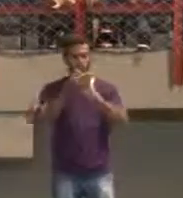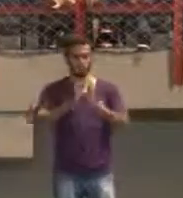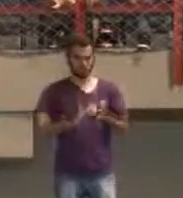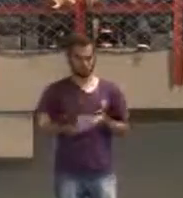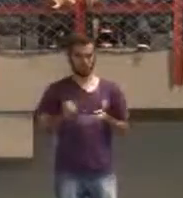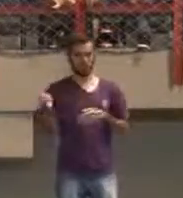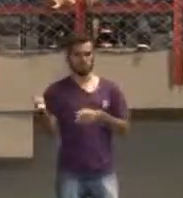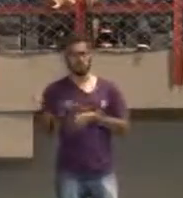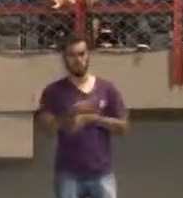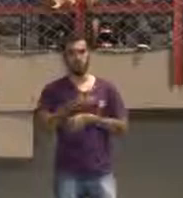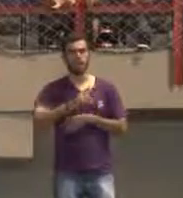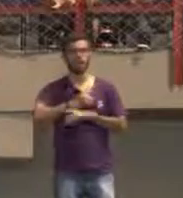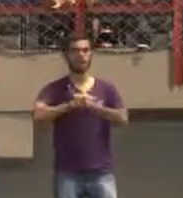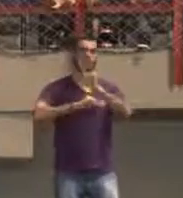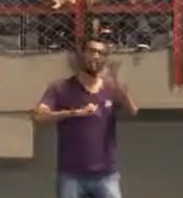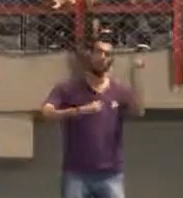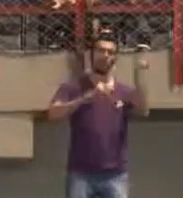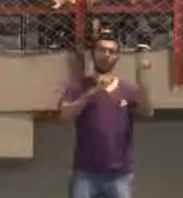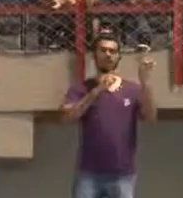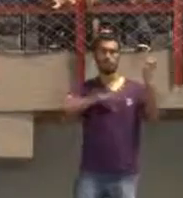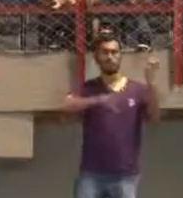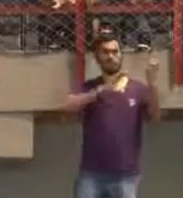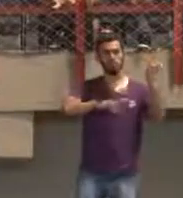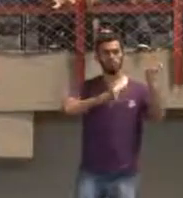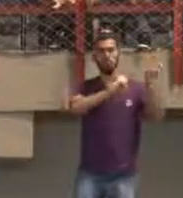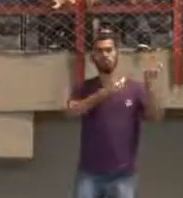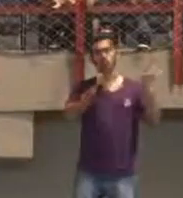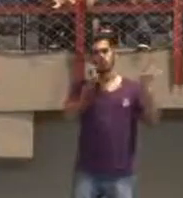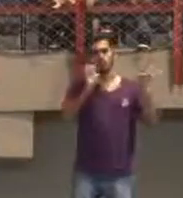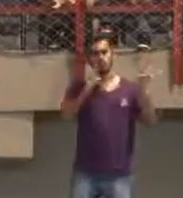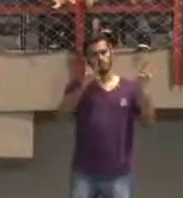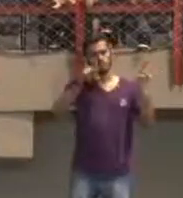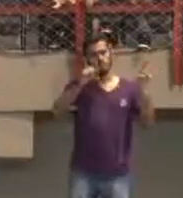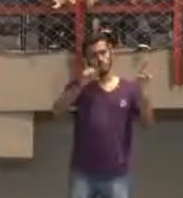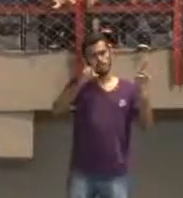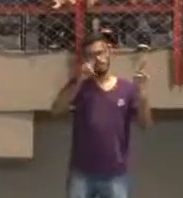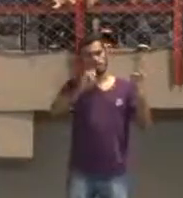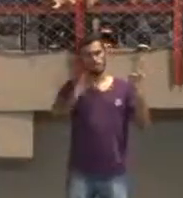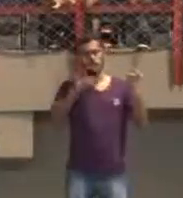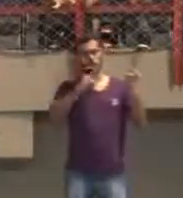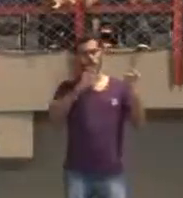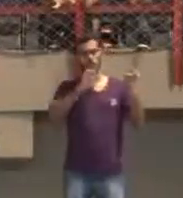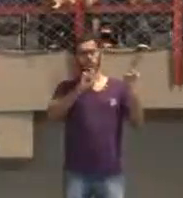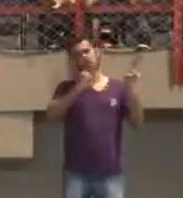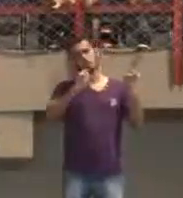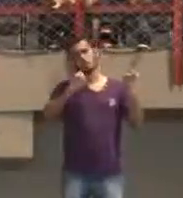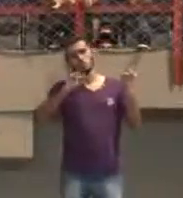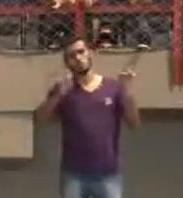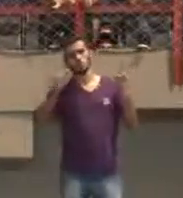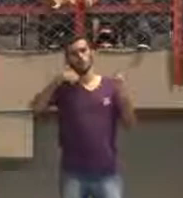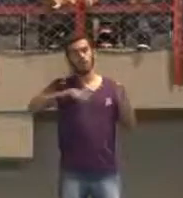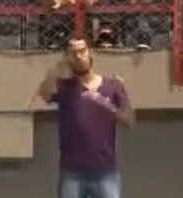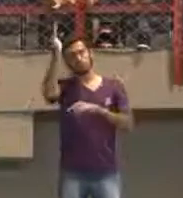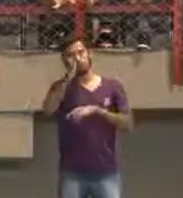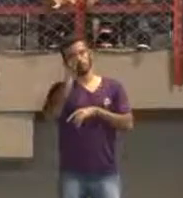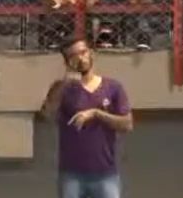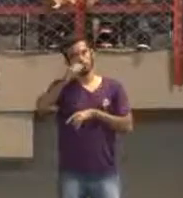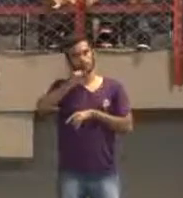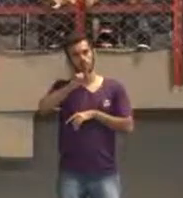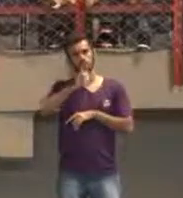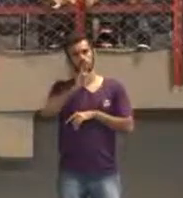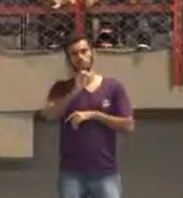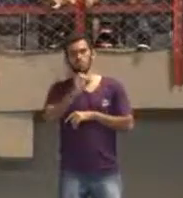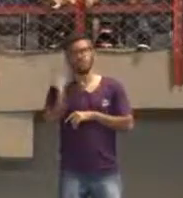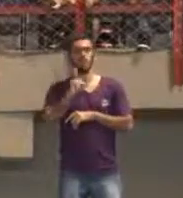é Fernando Pessoa. E no Brasil, o nome é Mário de Andrade. Então,